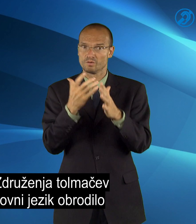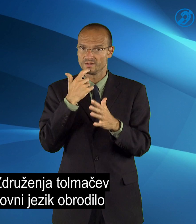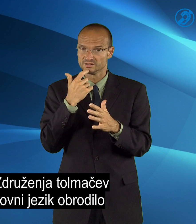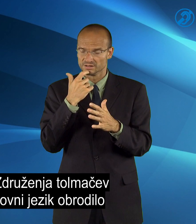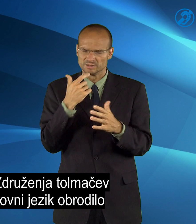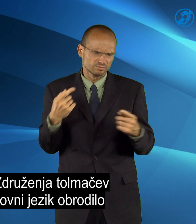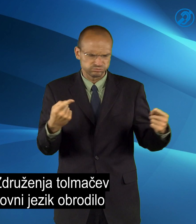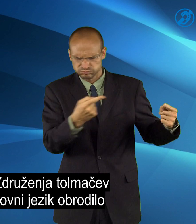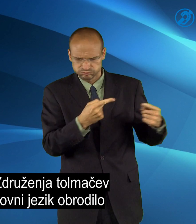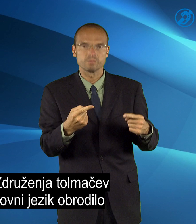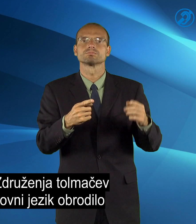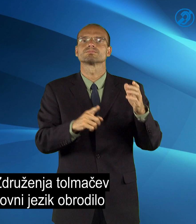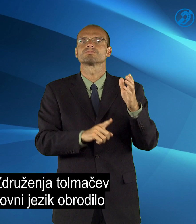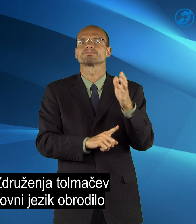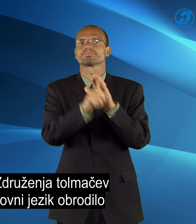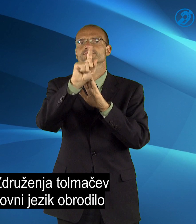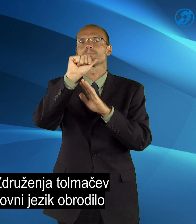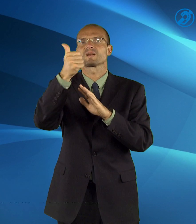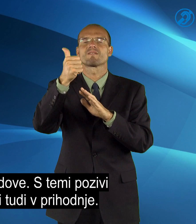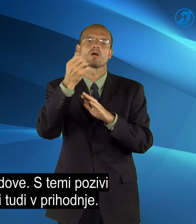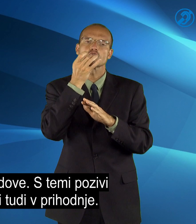znakovni jezik obrodilo prve konkretne sadove.